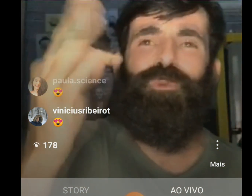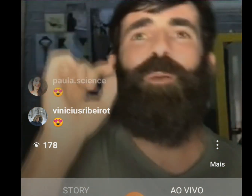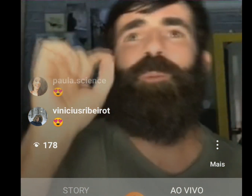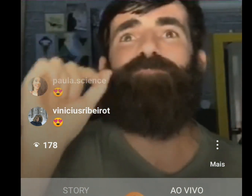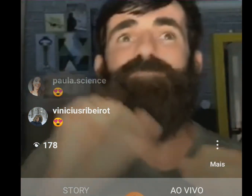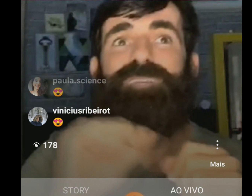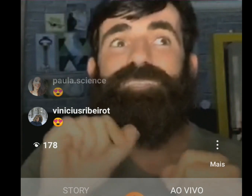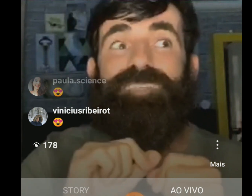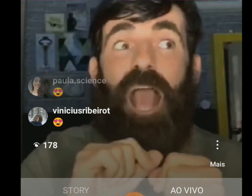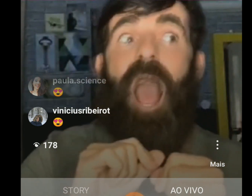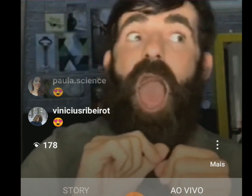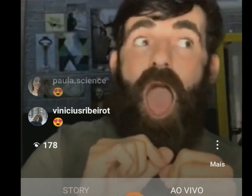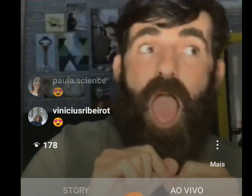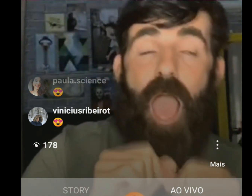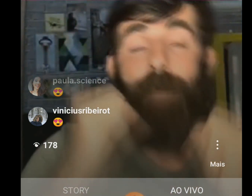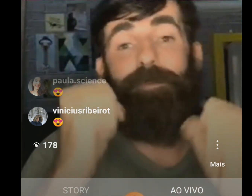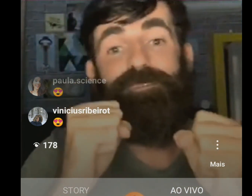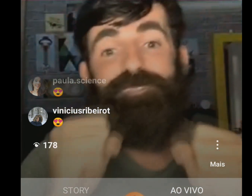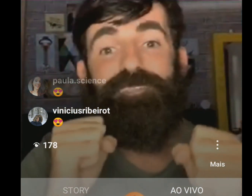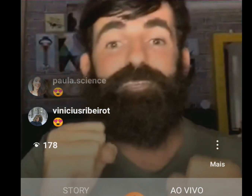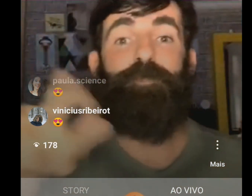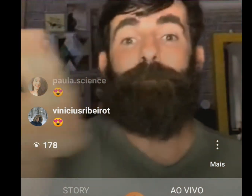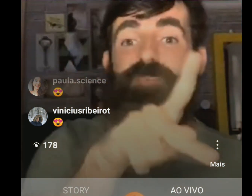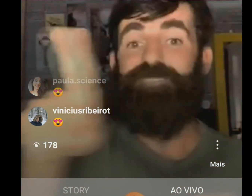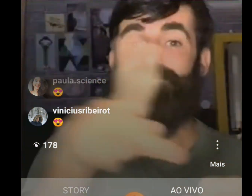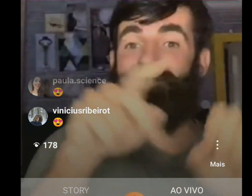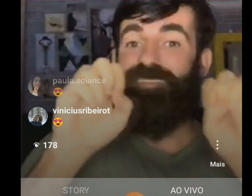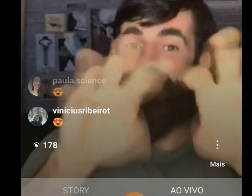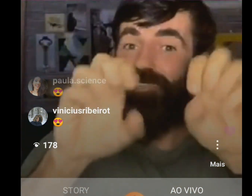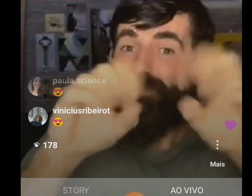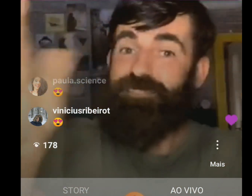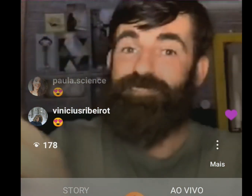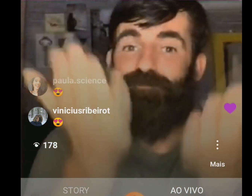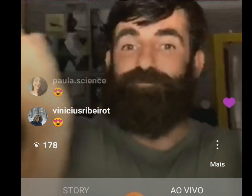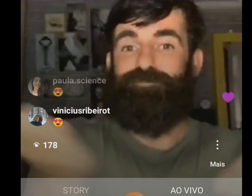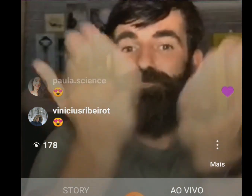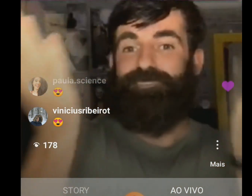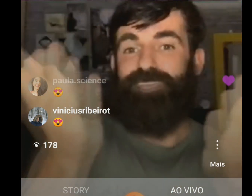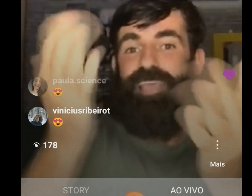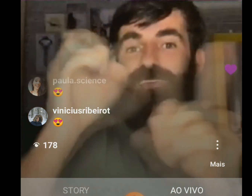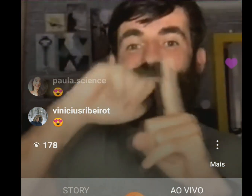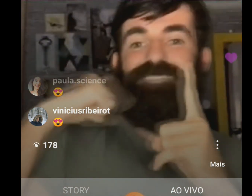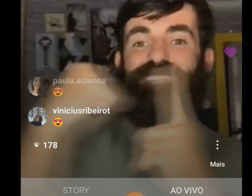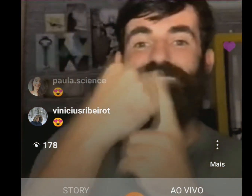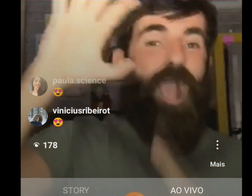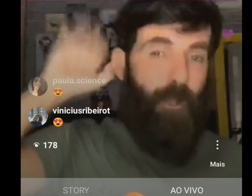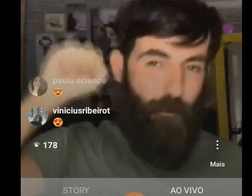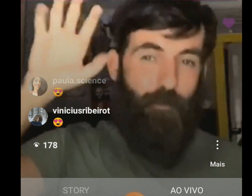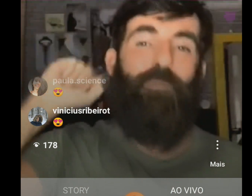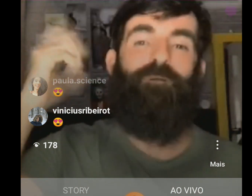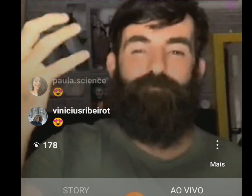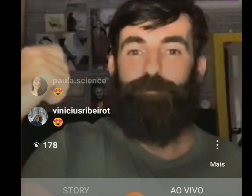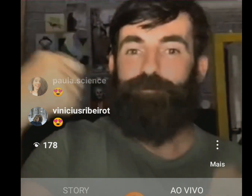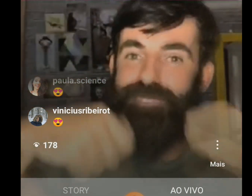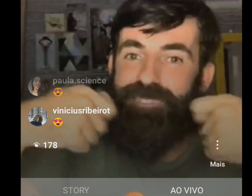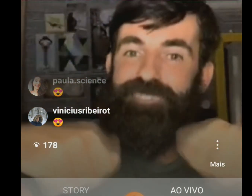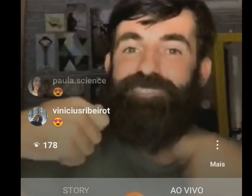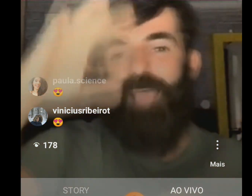que eu quero fazer? Posso ser professor para poder ensinar e estimular a sociedade, né, que seja ouvinte, a aprender